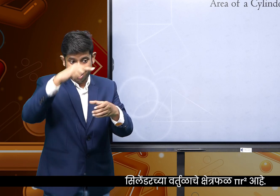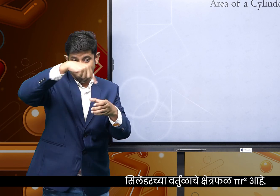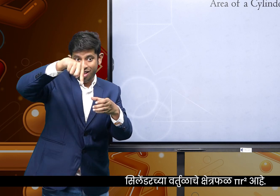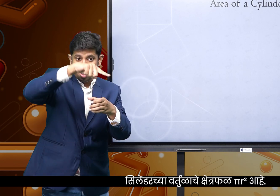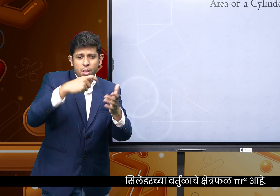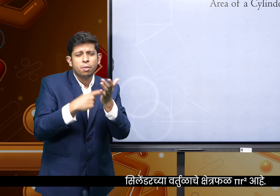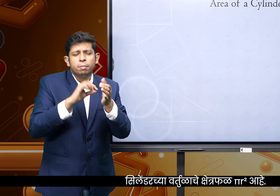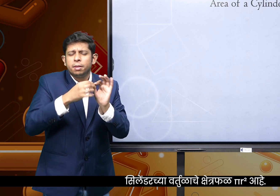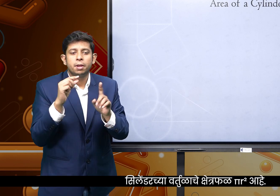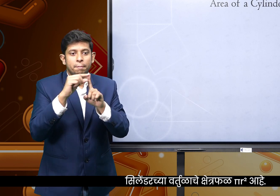πr² आहे।